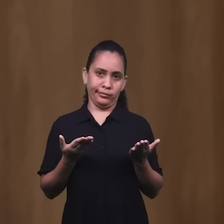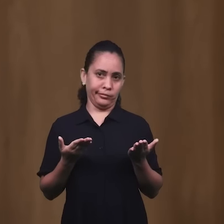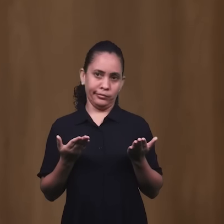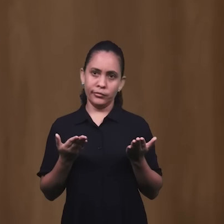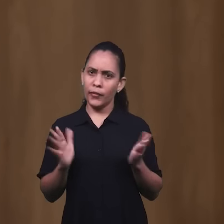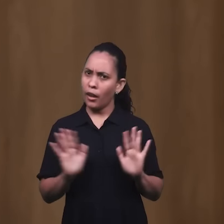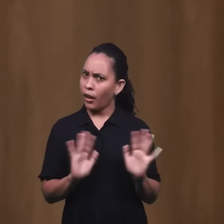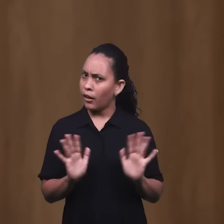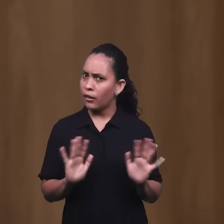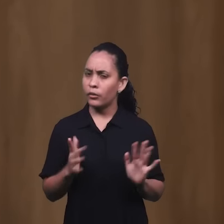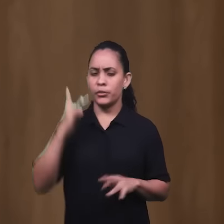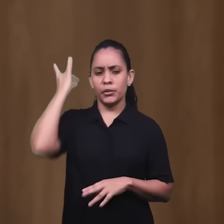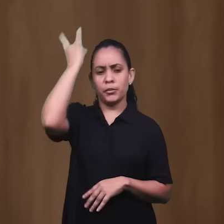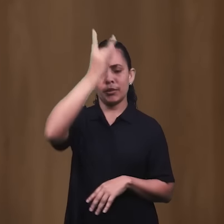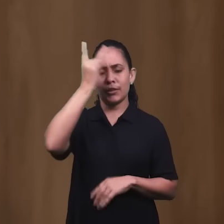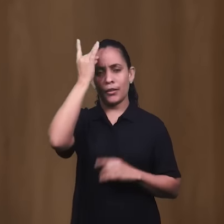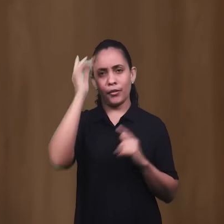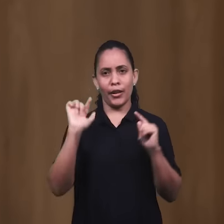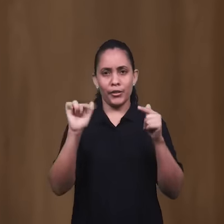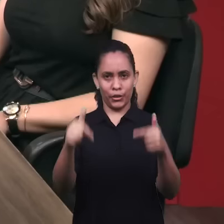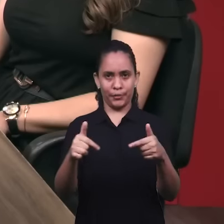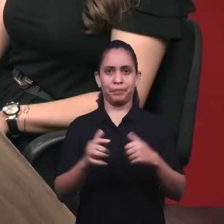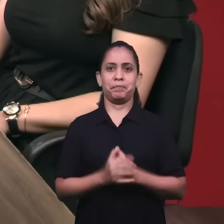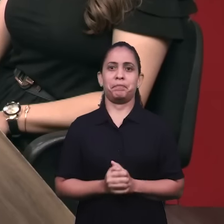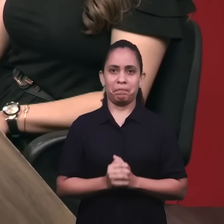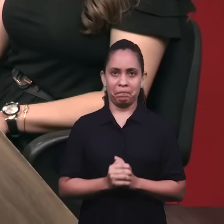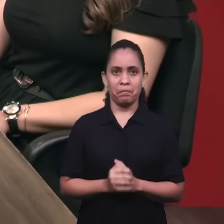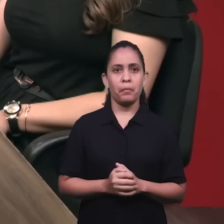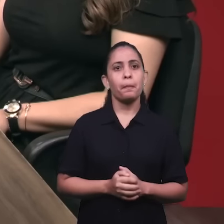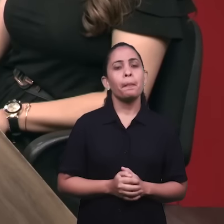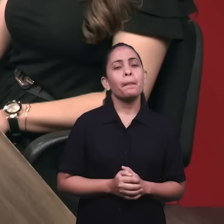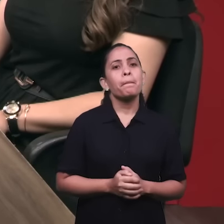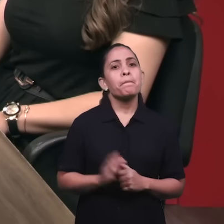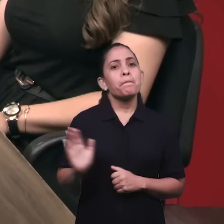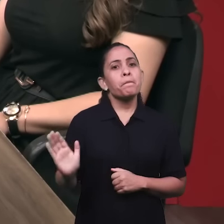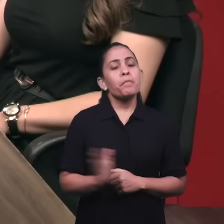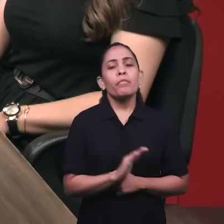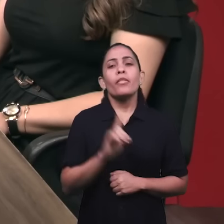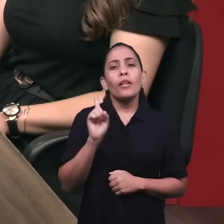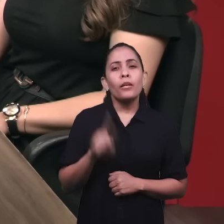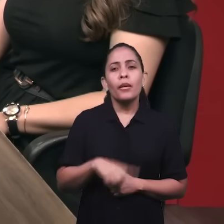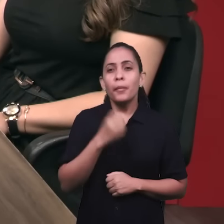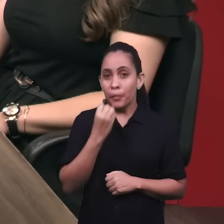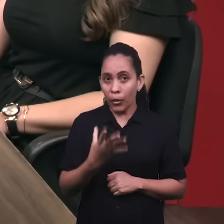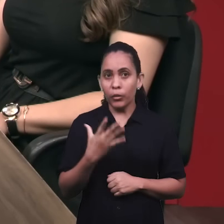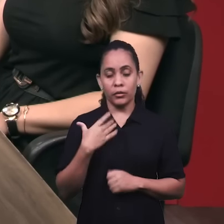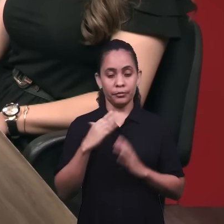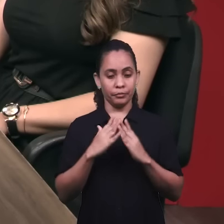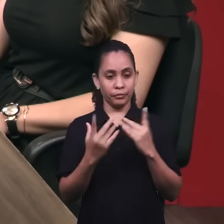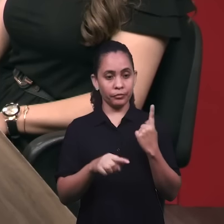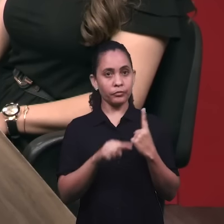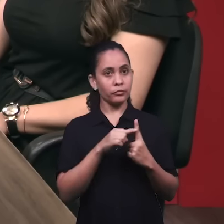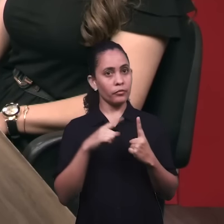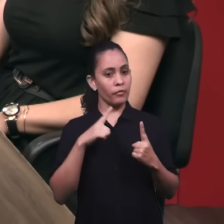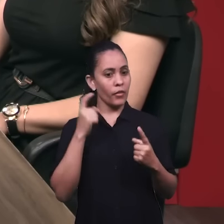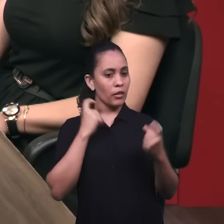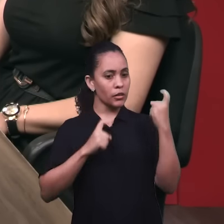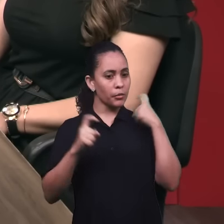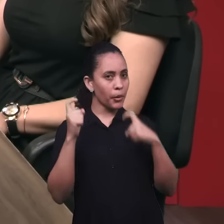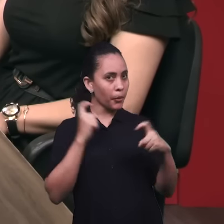Né? Convide e o Espírito Santo vai fazer a obra. Amém. É isso mesmo. O que é bacana da igreja é que teve essa